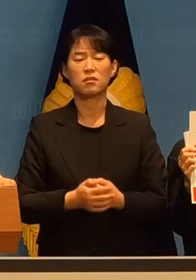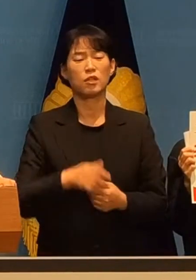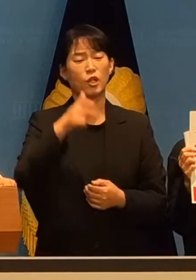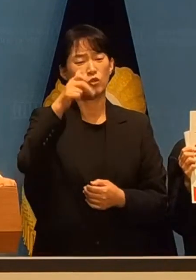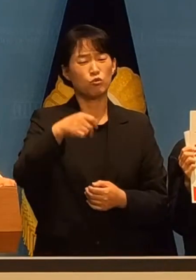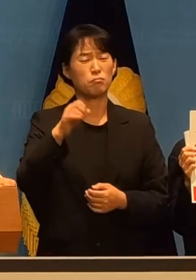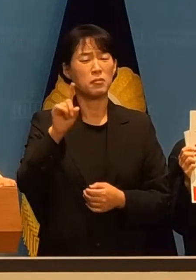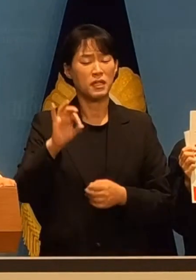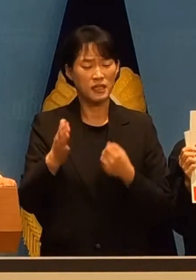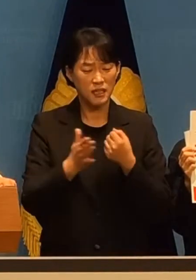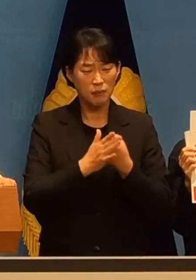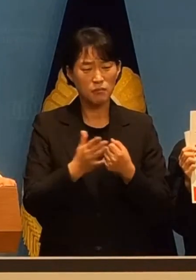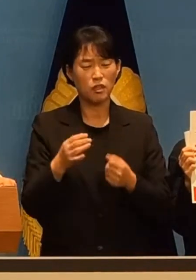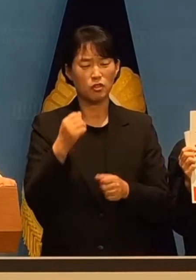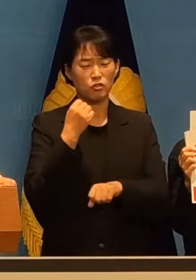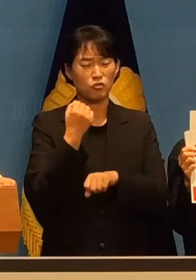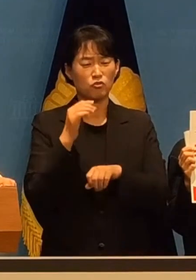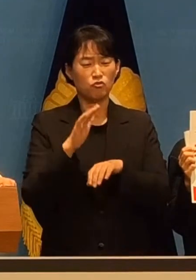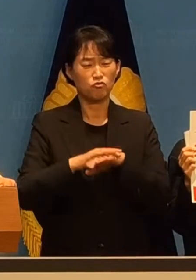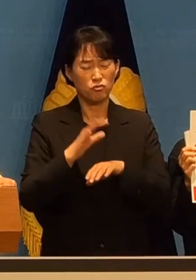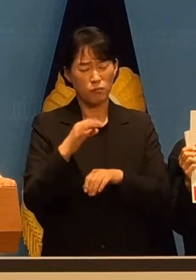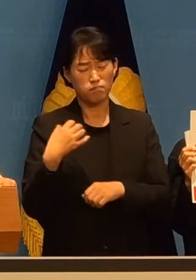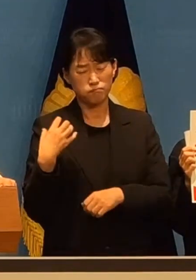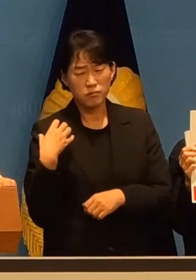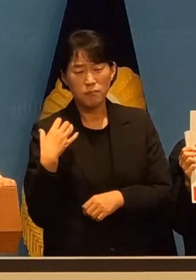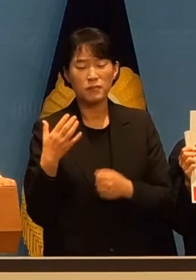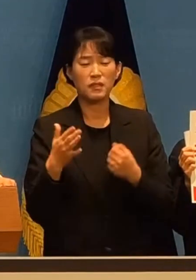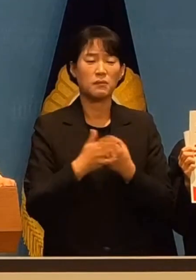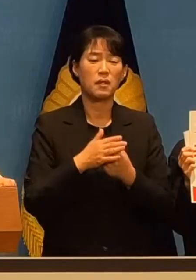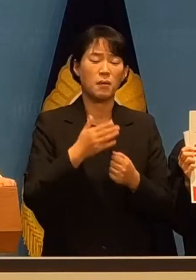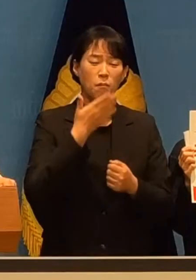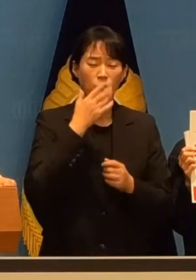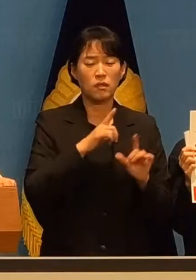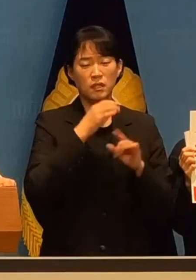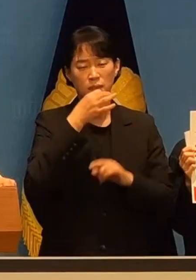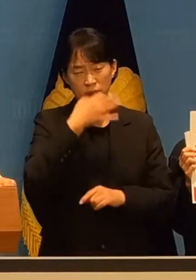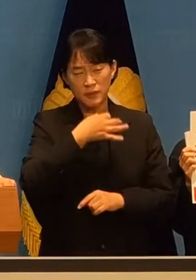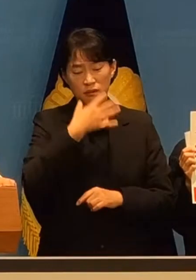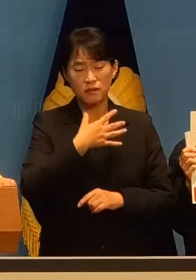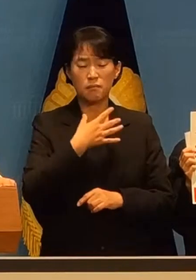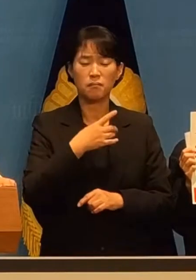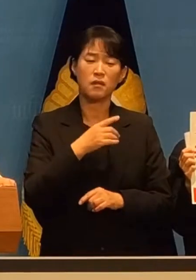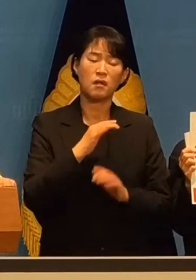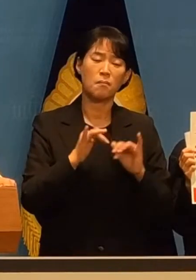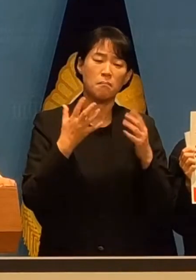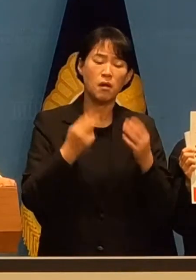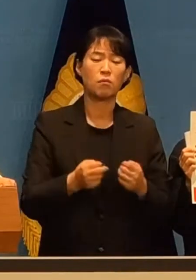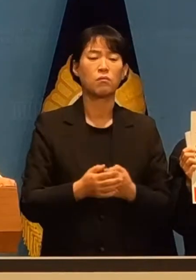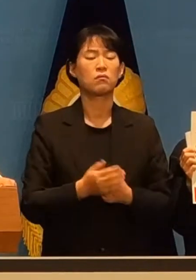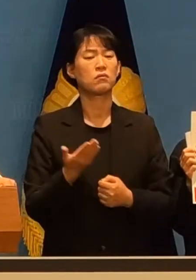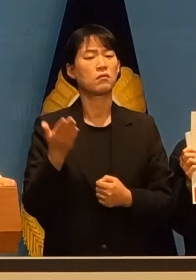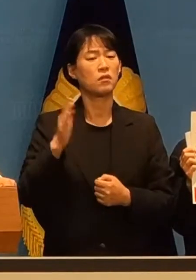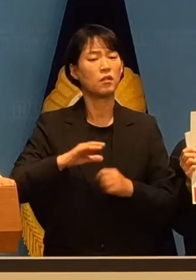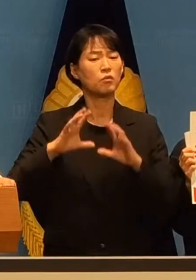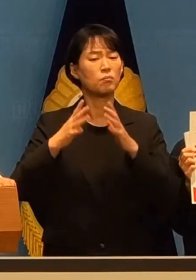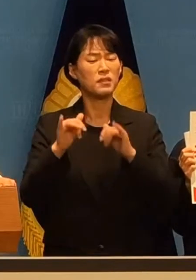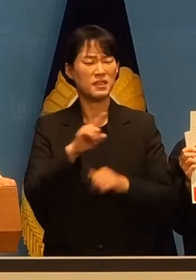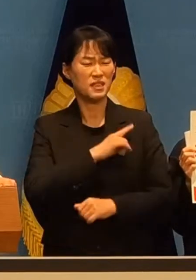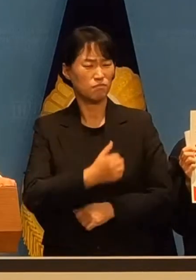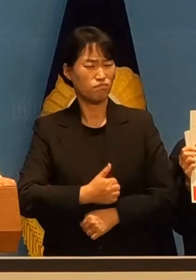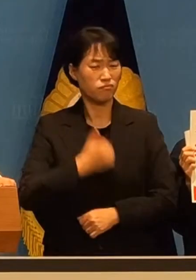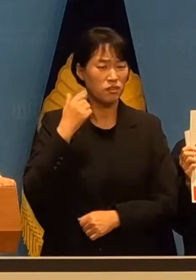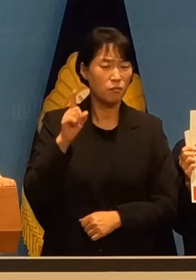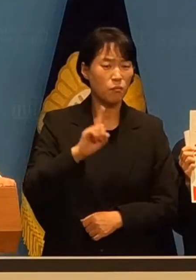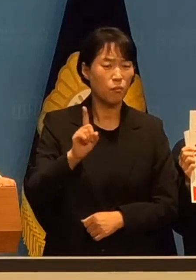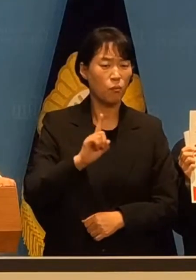때문에 과도한 수수료 부담 때문에 생계가 어렵다고 하는 자영업자들도 많고 합니다. 가장 그렇지만 우리 국민들을 분노하게 하는 것들은